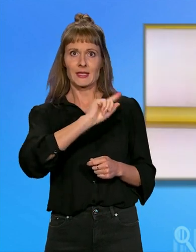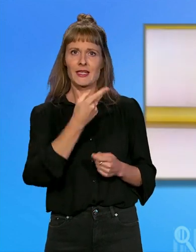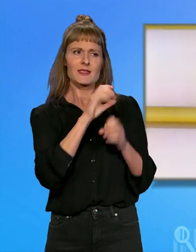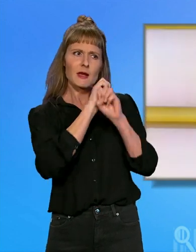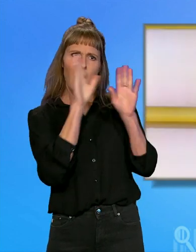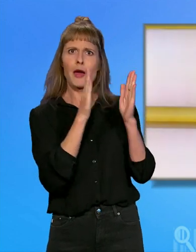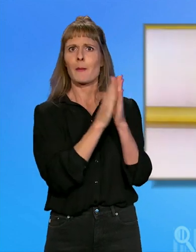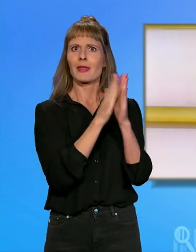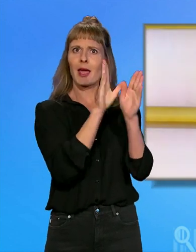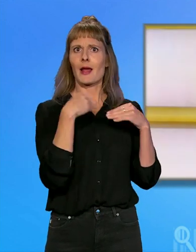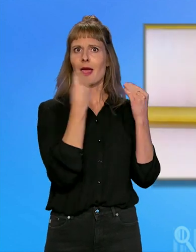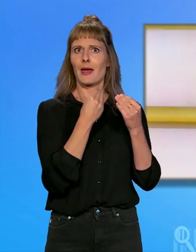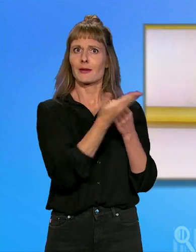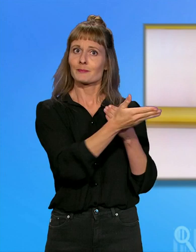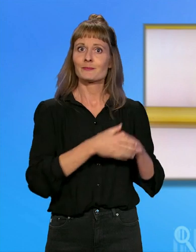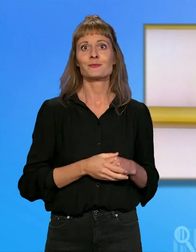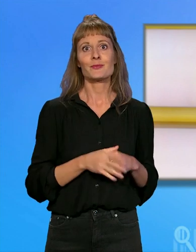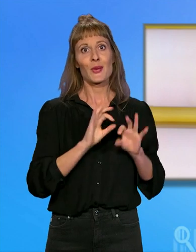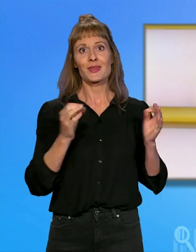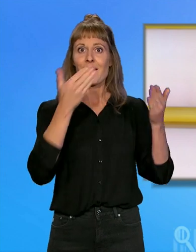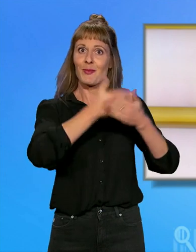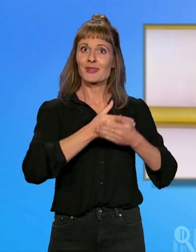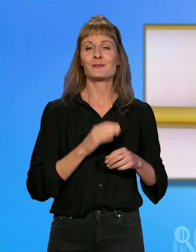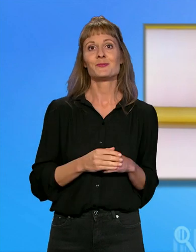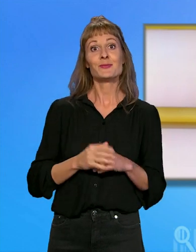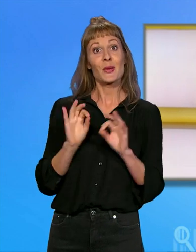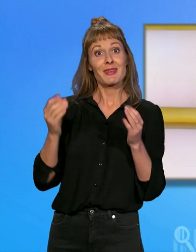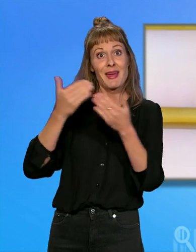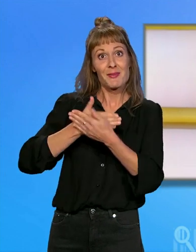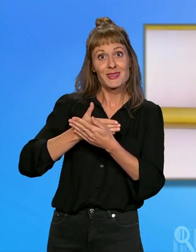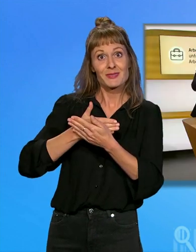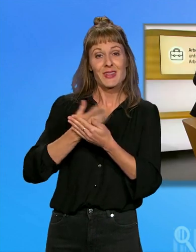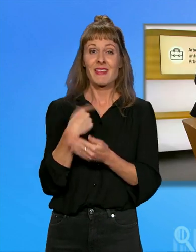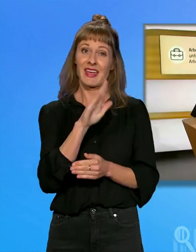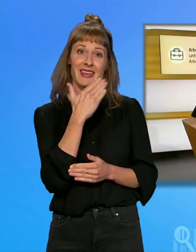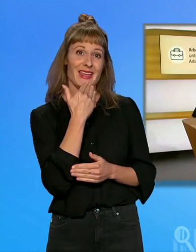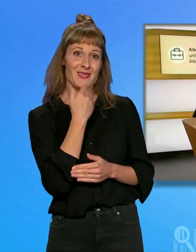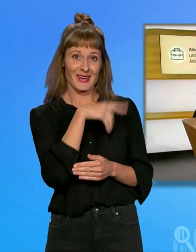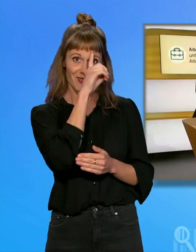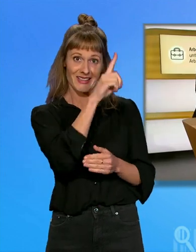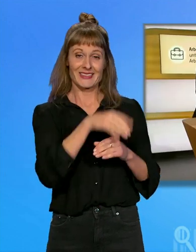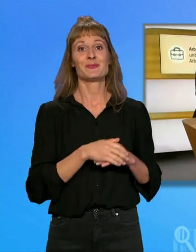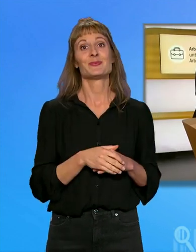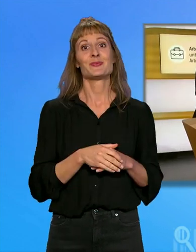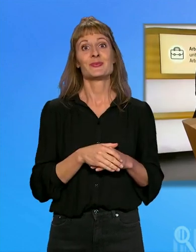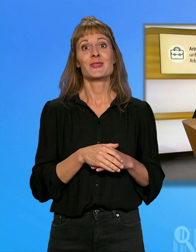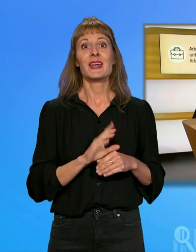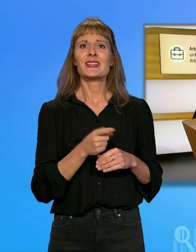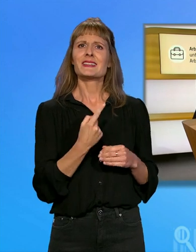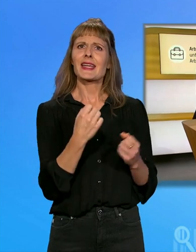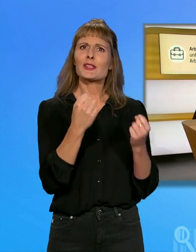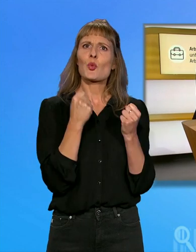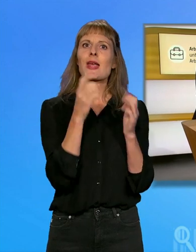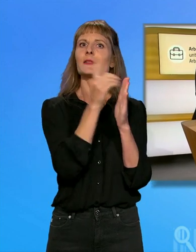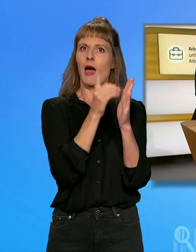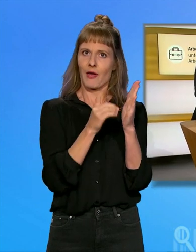ein paar klare Gedanken, wenn das möglich ist, da reinzubringen. Guten Abend, Gabriela. Guten Abend, Moni. Es ist nicht einfach, wir wissen es. Vorweg, folgende Gedanken. Gesundheitsdaten, und um das